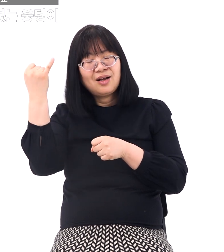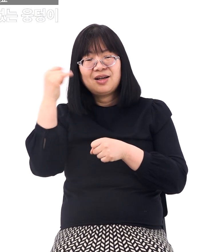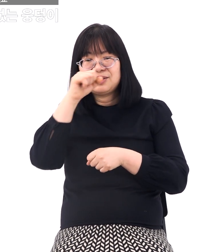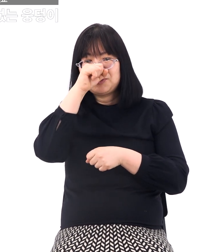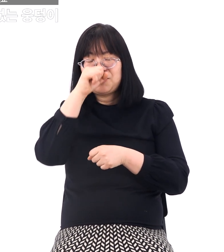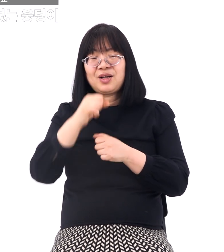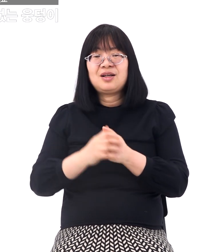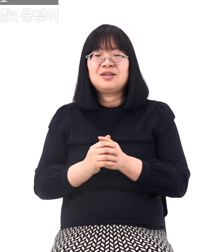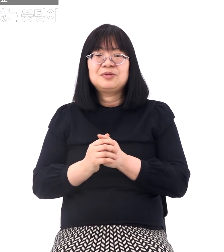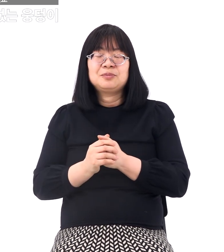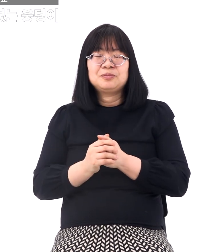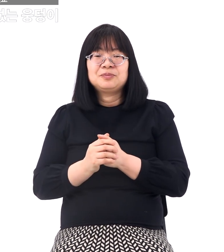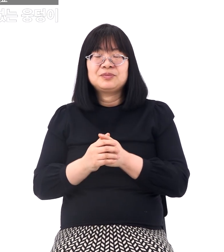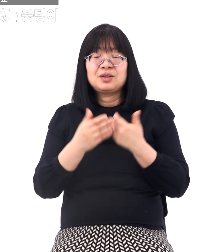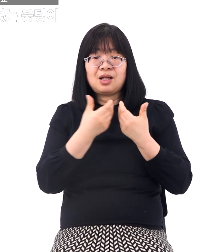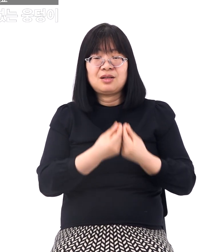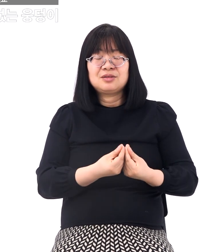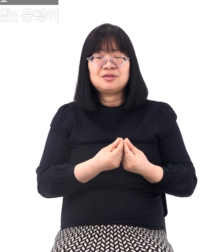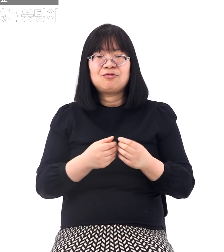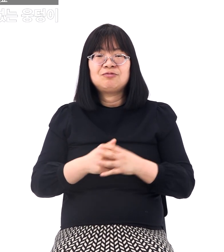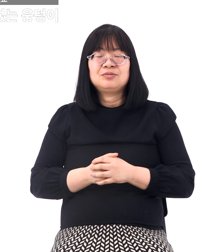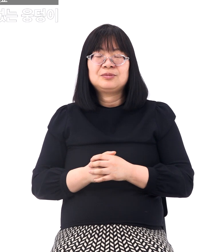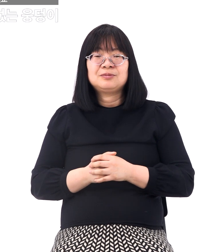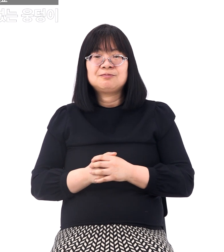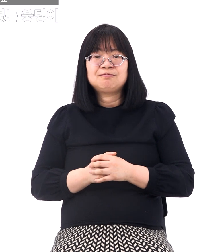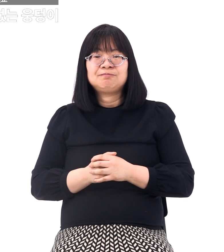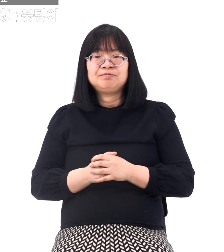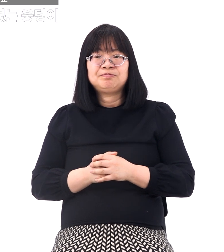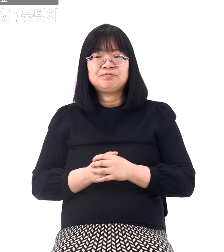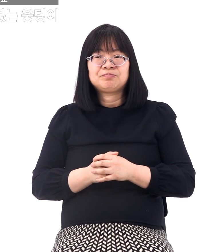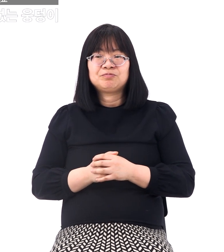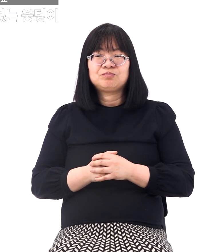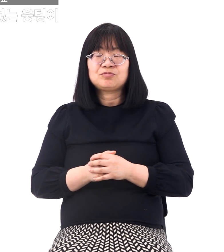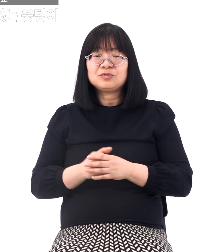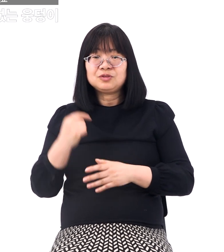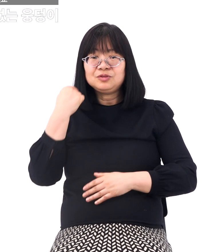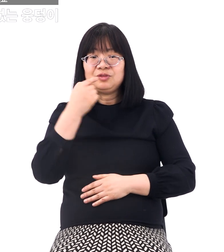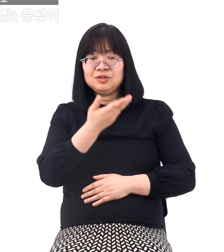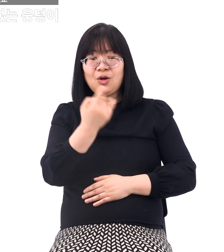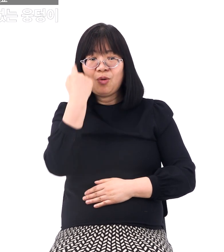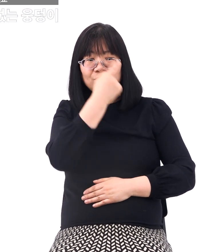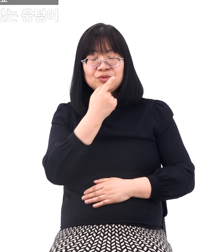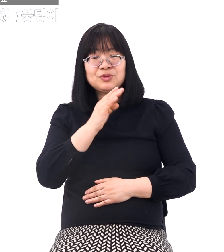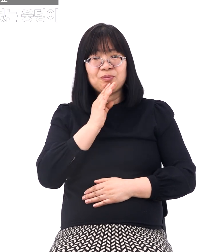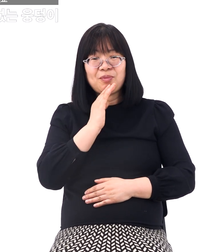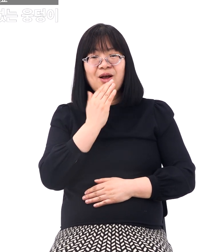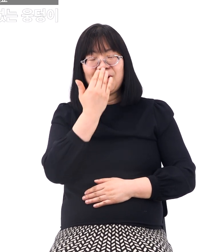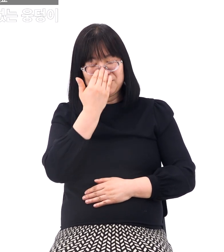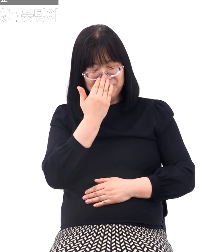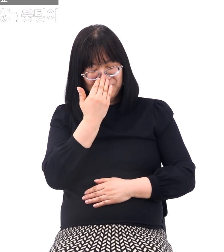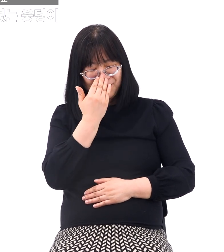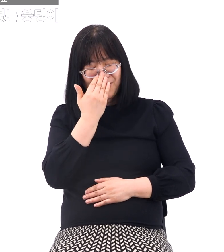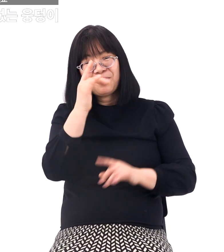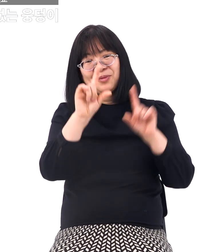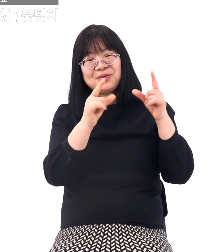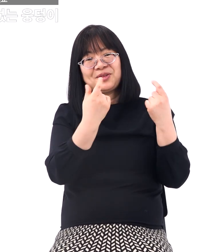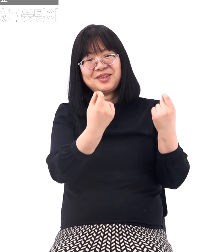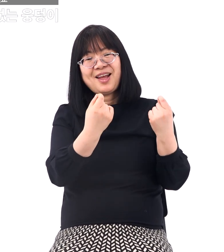천재적입니다. 예를 들어서, 야, 너 얼굴 참 겸손하게 생겼다.